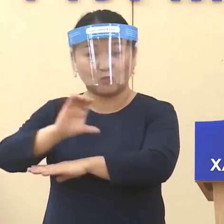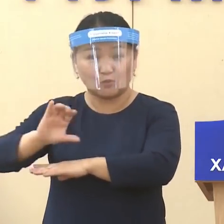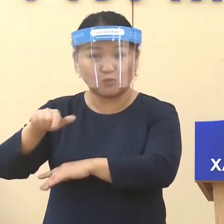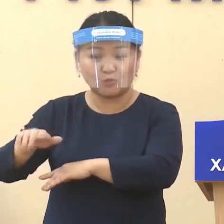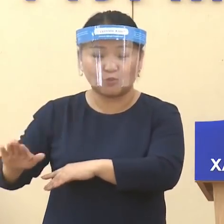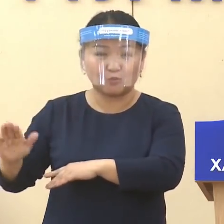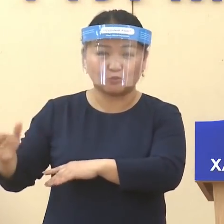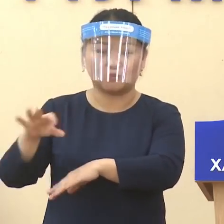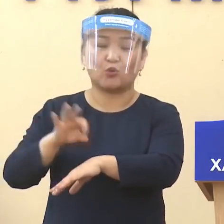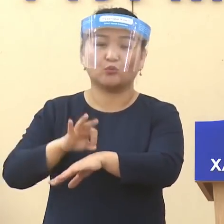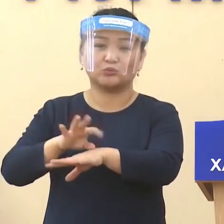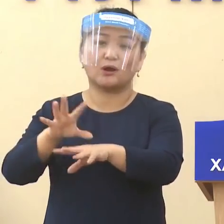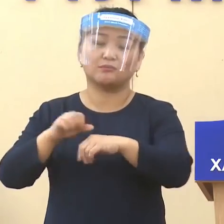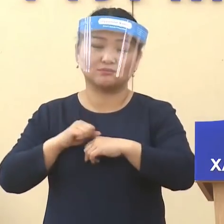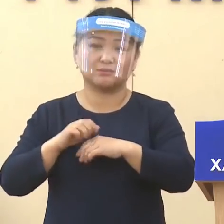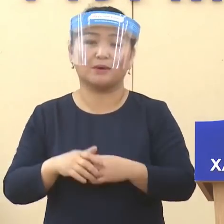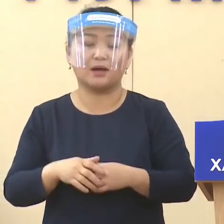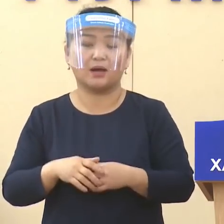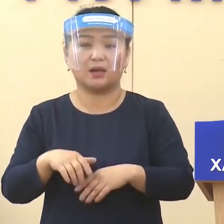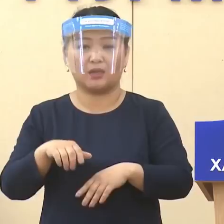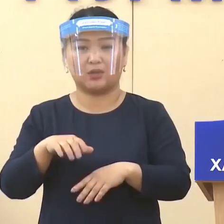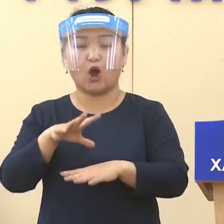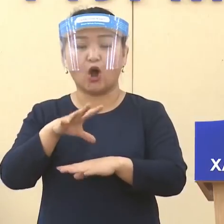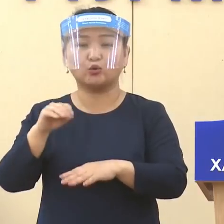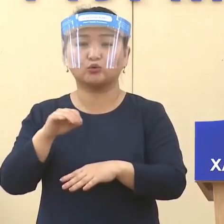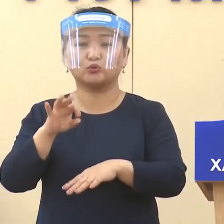хүүхдүүд бол их олон байгаа.